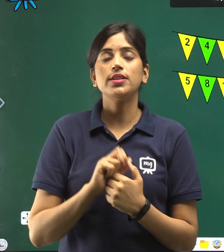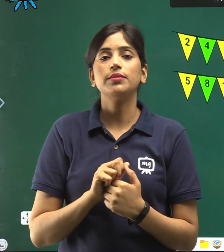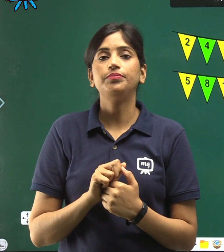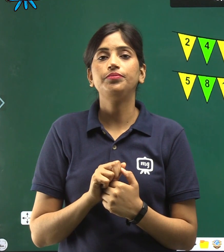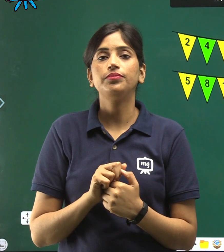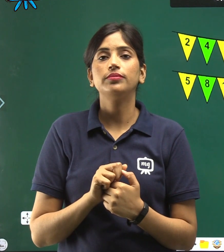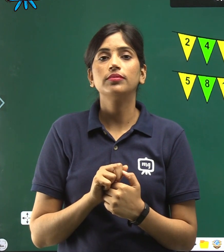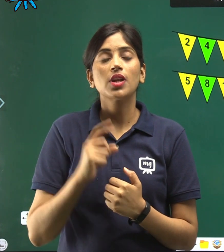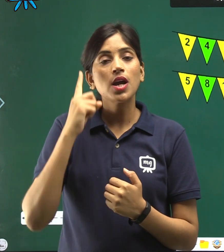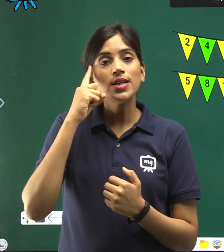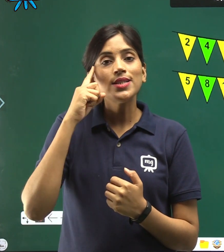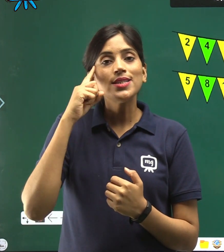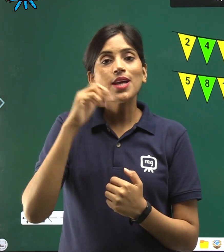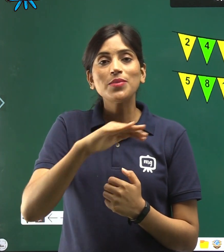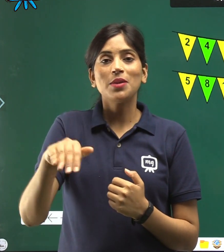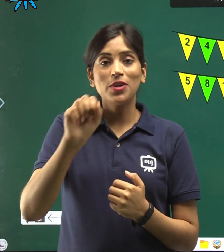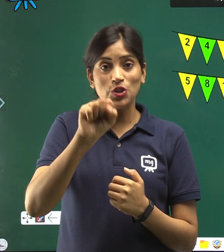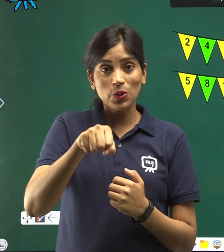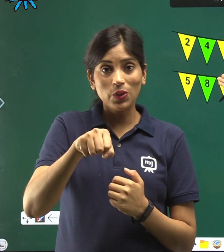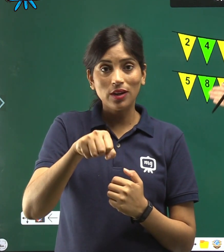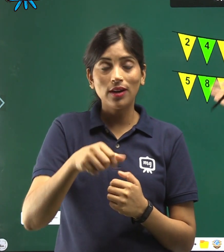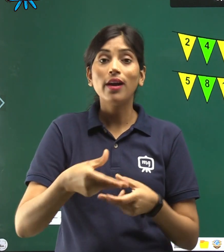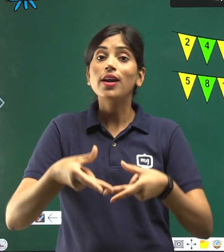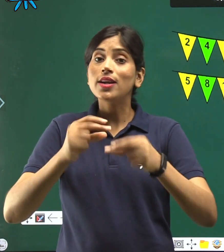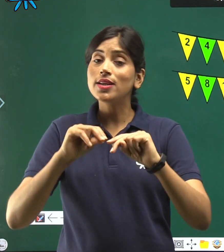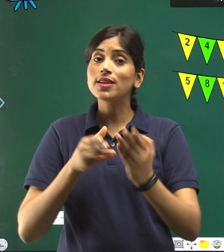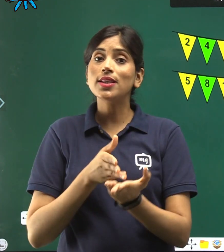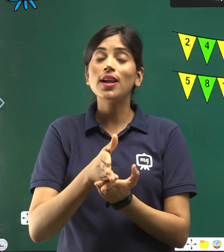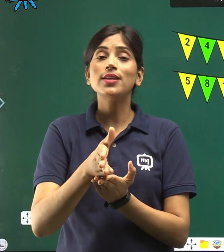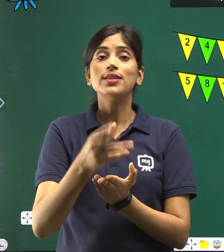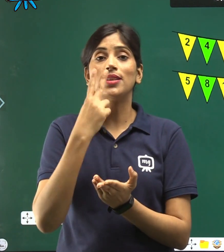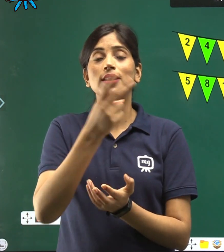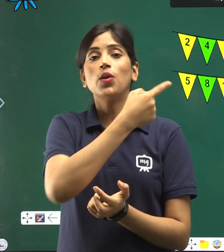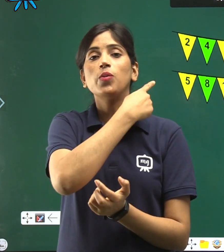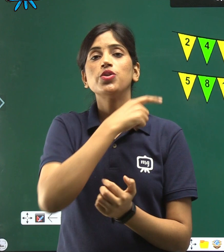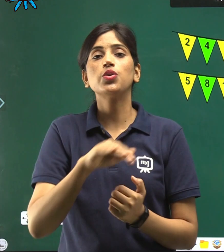20। समझे बच्चों? इसी तरह से नीचे देखो,